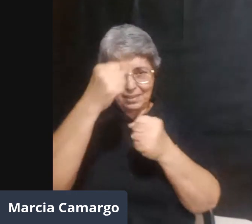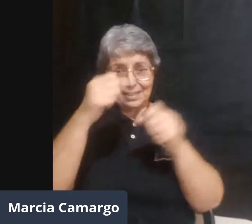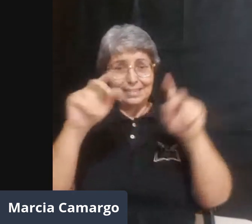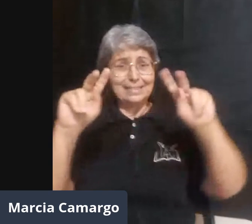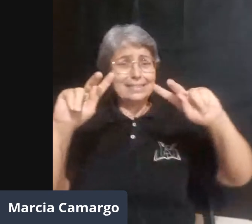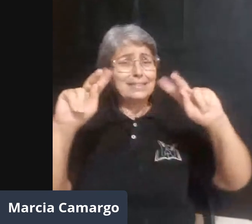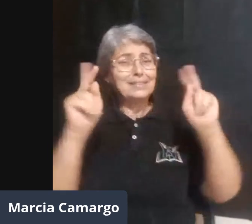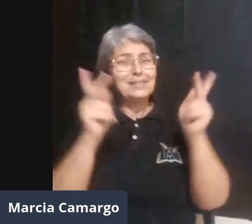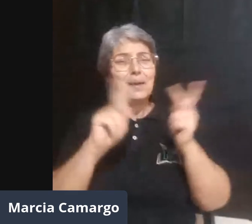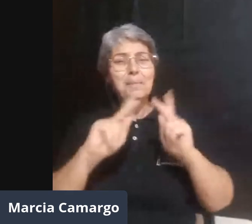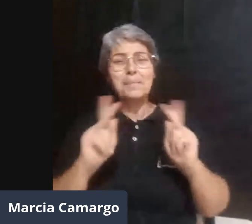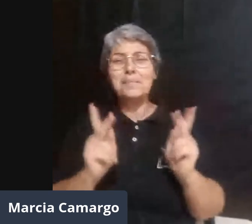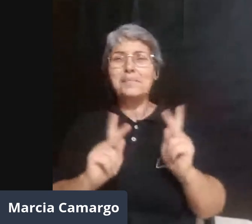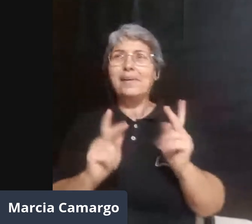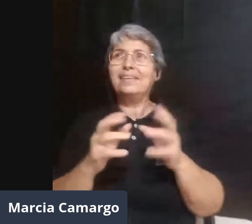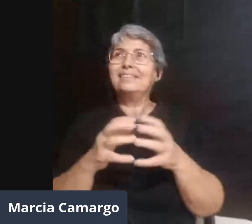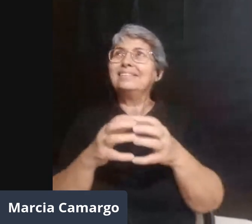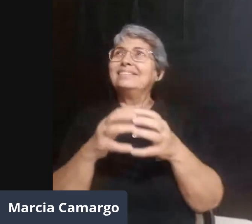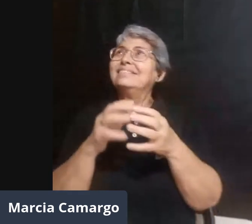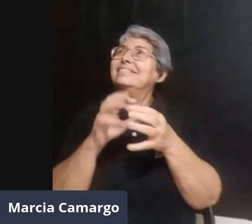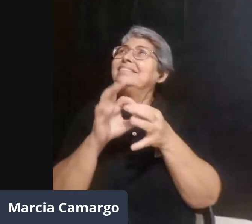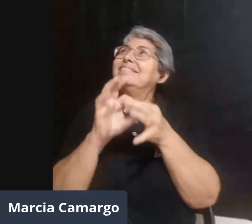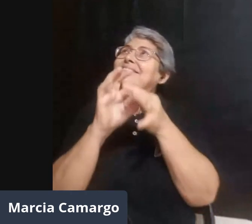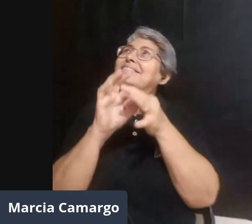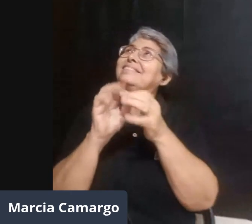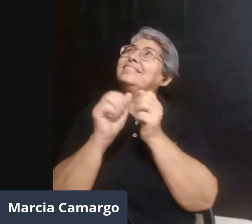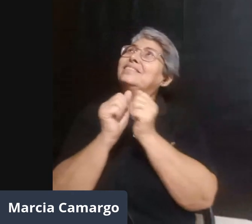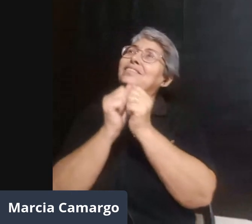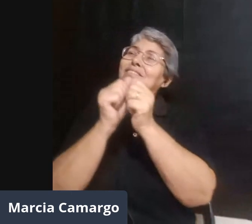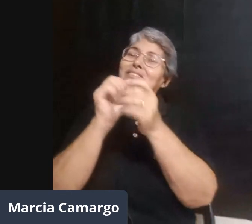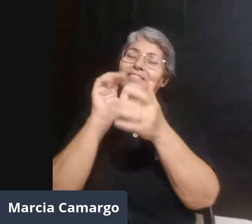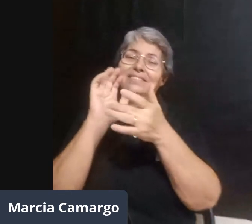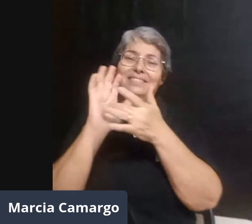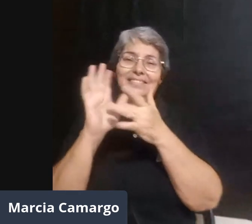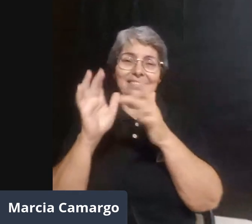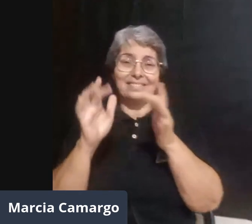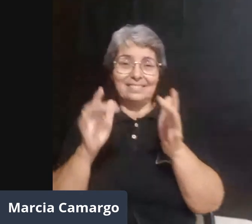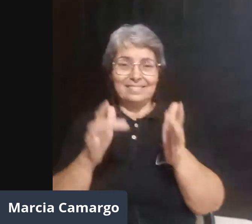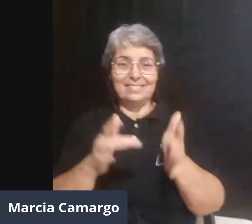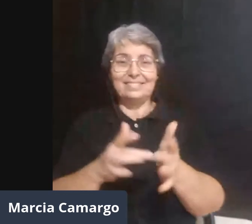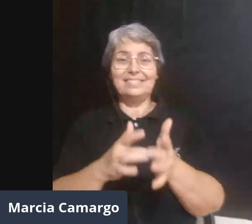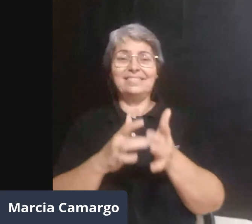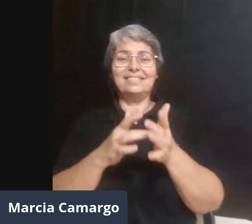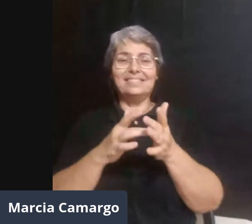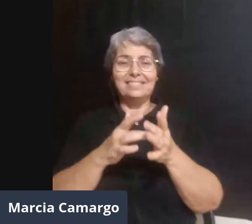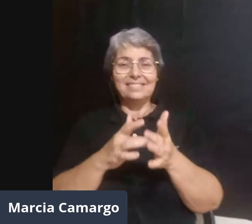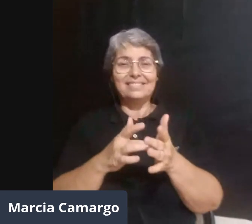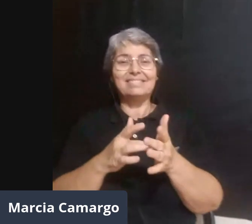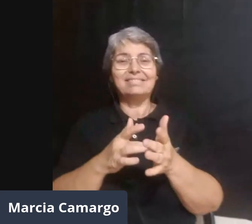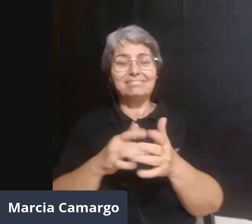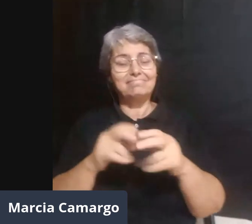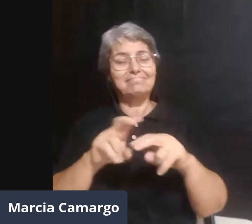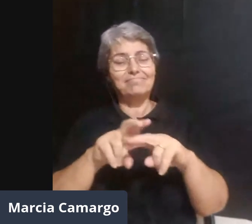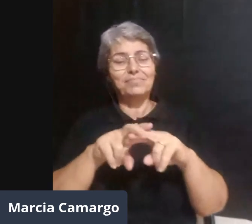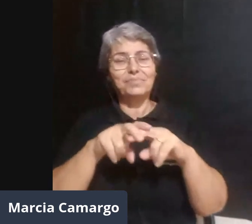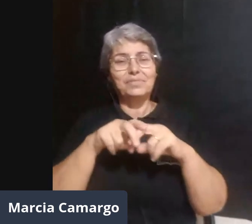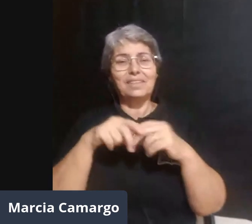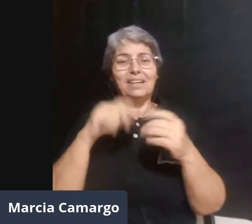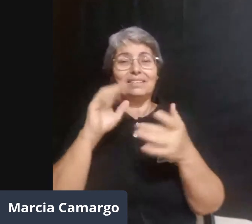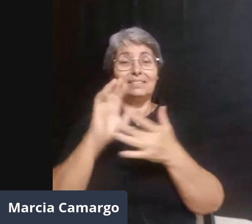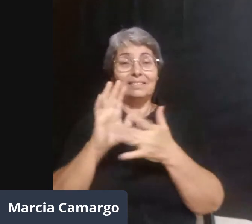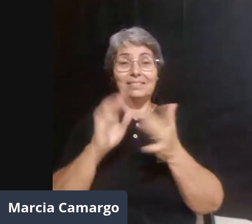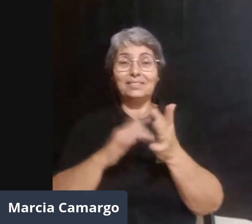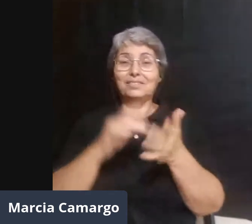com Deus por meio de nosso Senhor, por